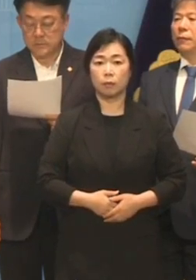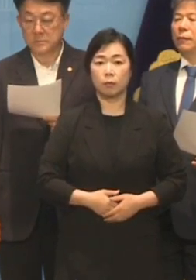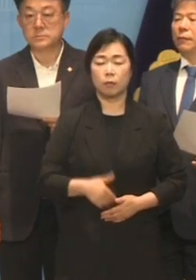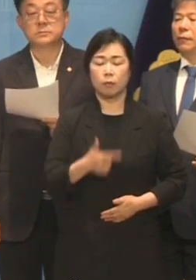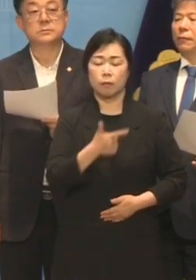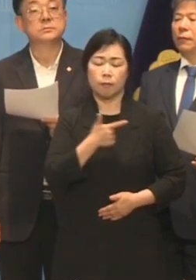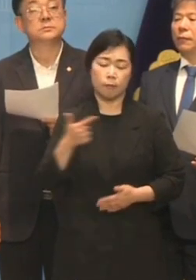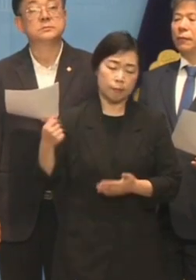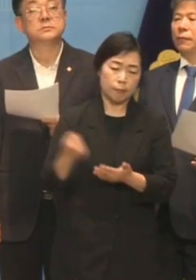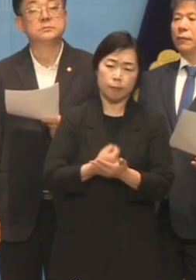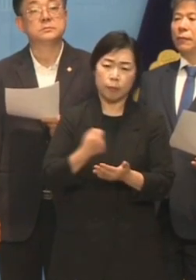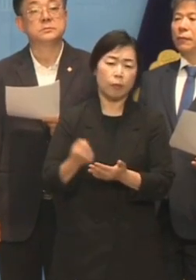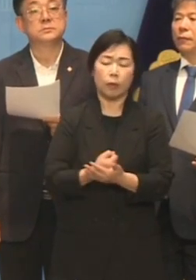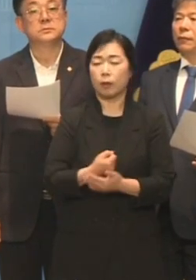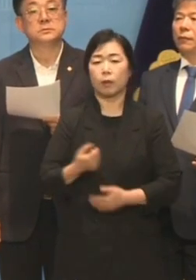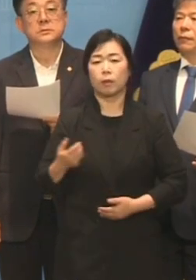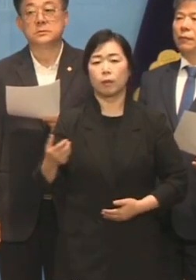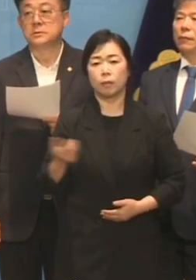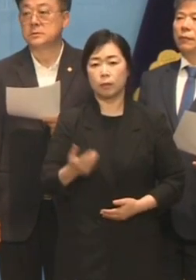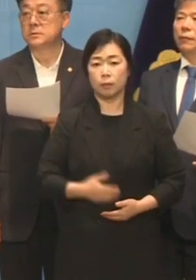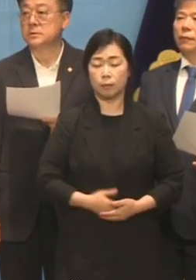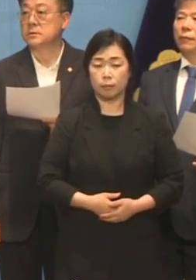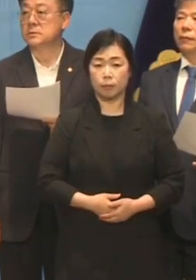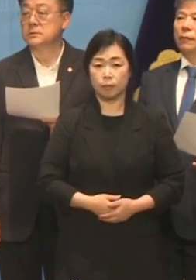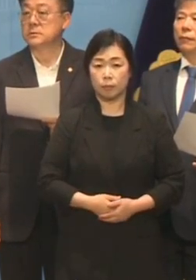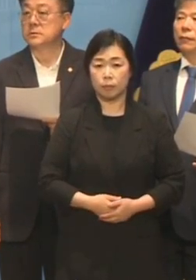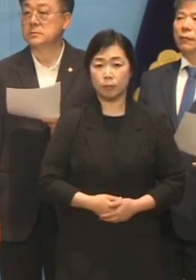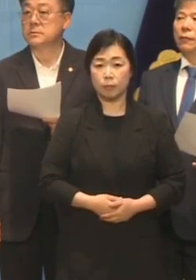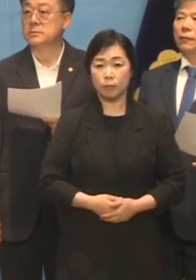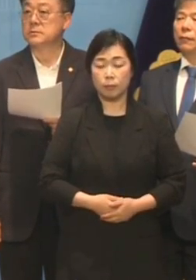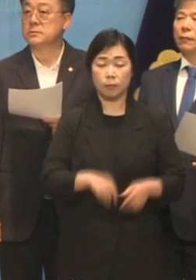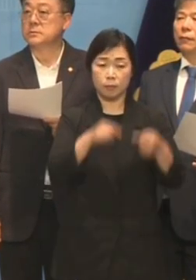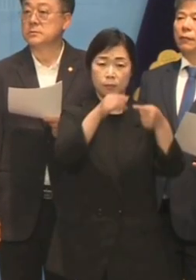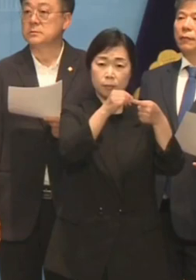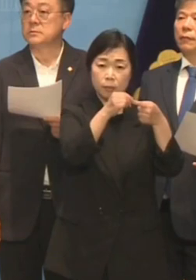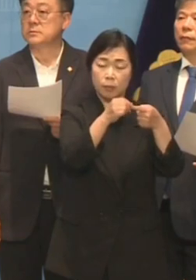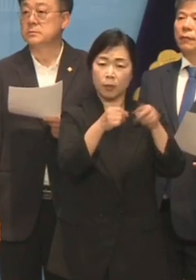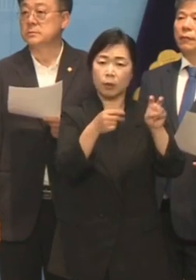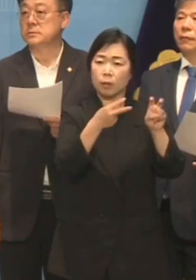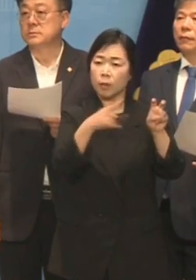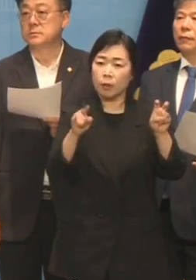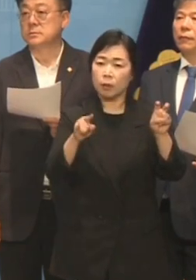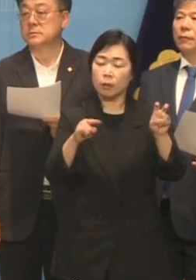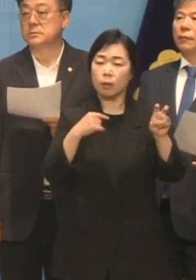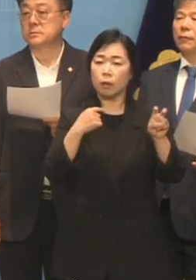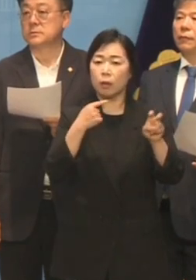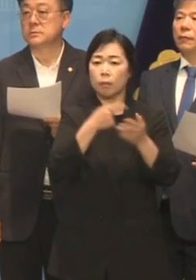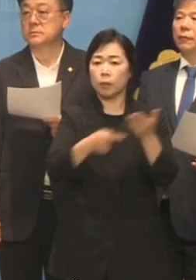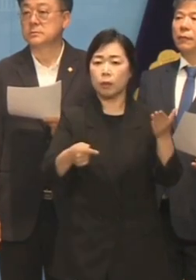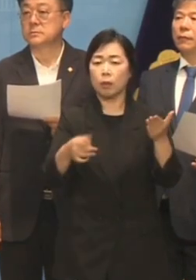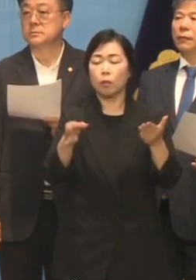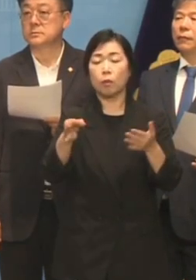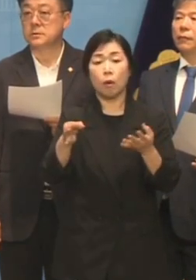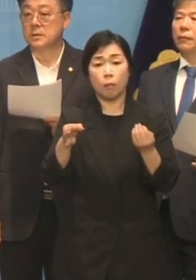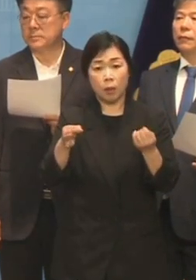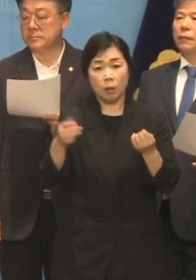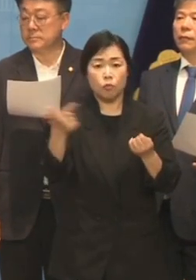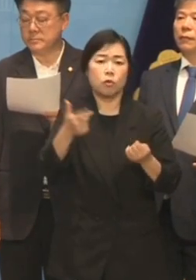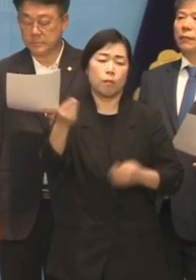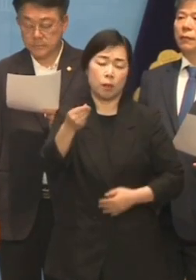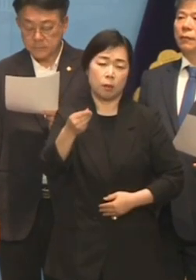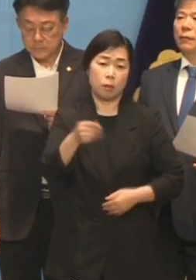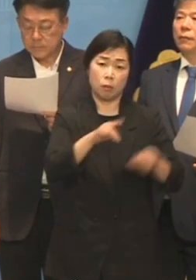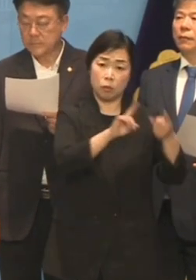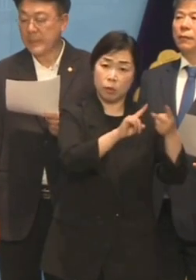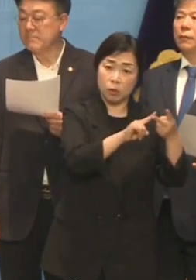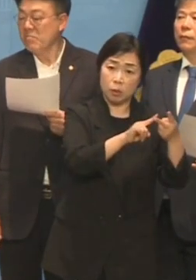너무 아픕니다. 첫 번째 20대 피해자 피해 예상액 약 6천만 원입니다. 두 번째